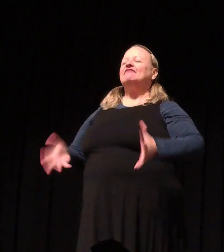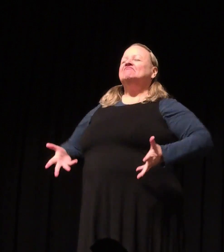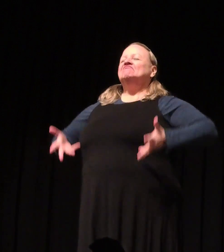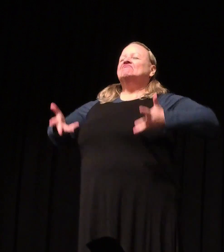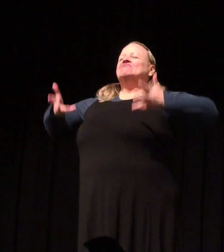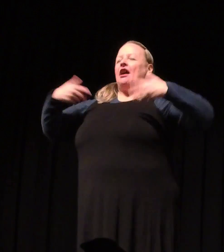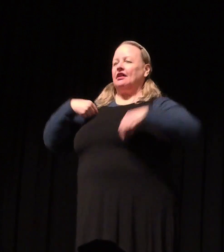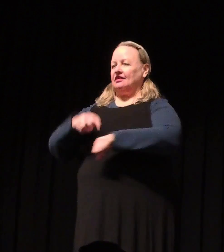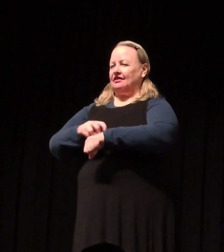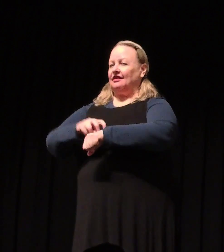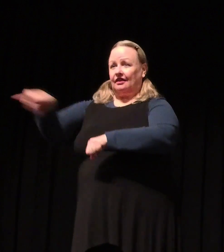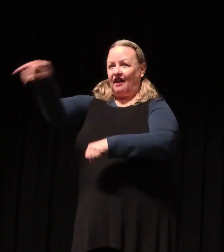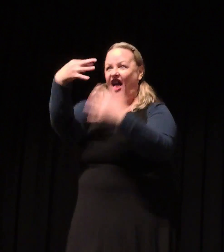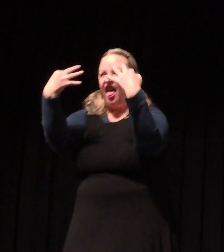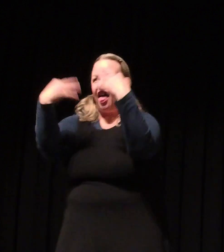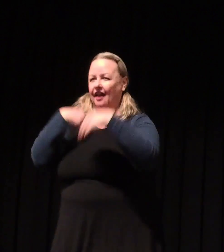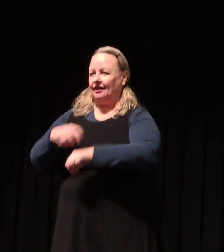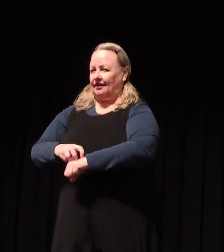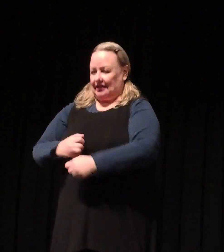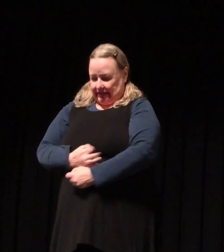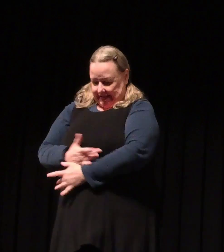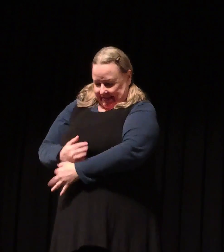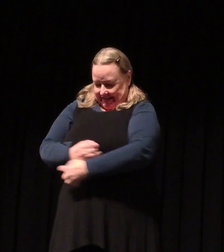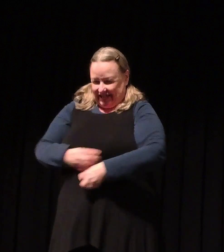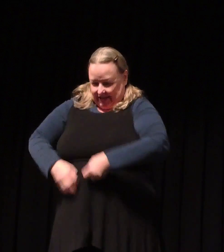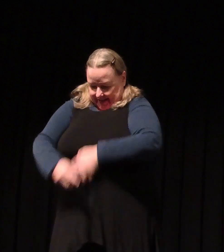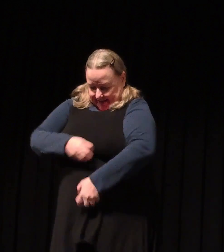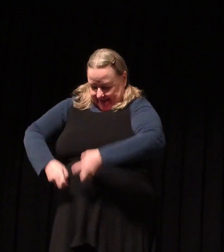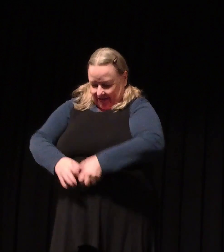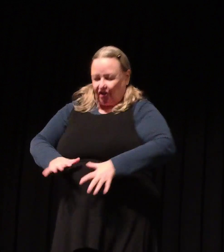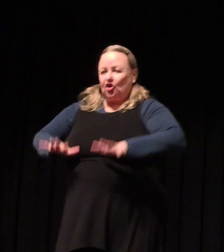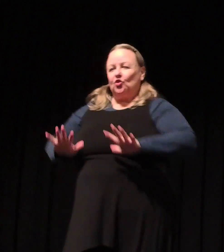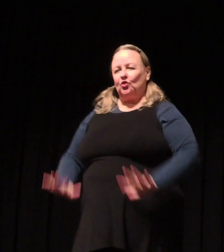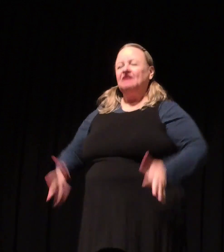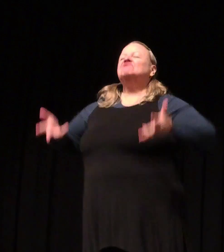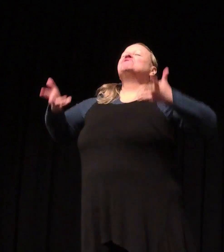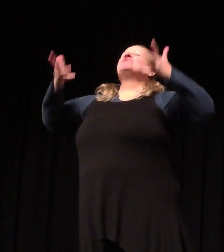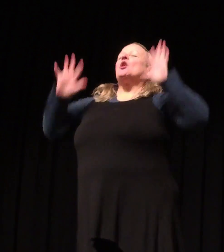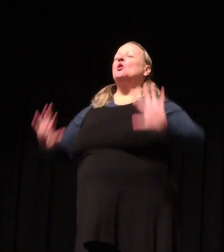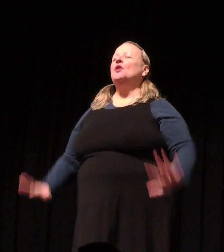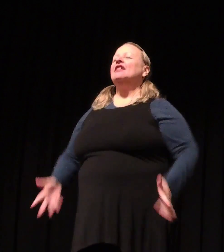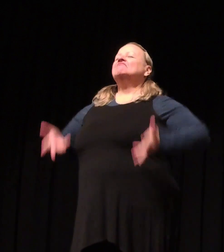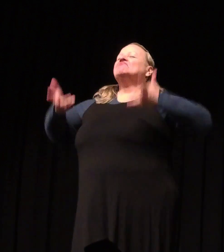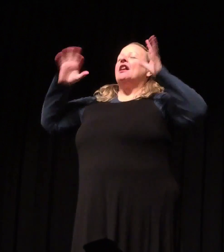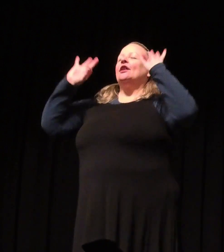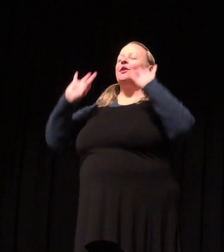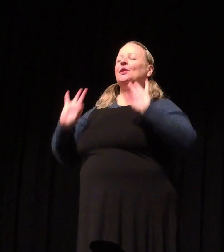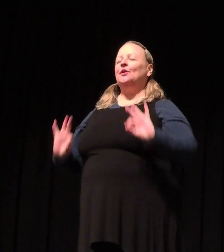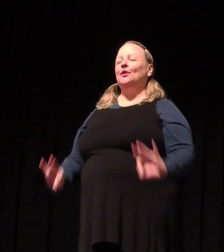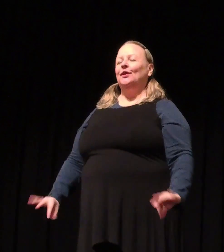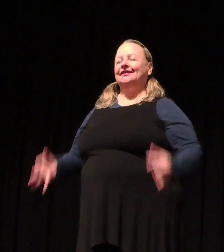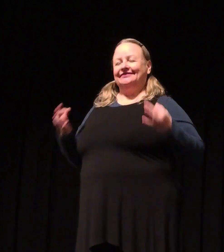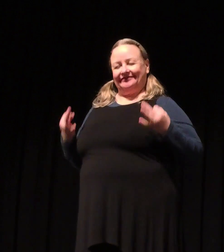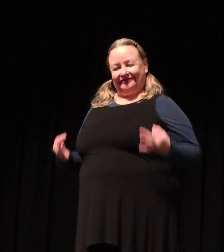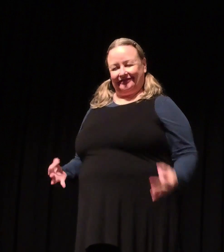OK. Donc, grande respiration. Je suis un peu nerveuse, hein? Tout le monde me regarde, là, je suis stressée, là. OK. Grande